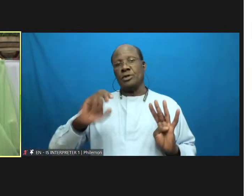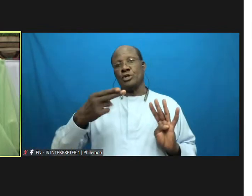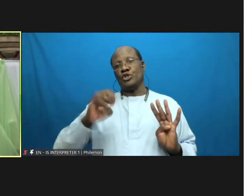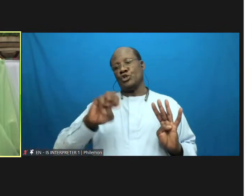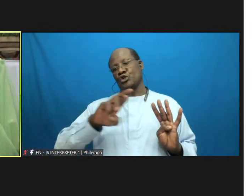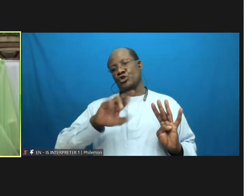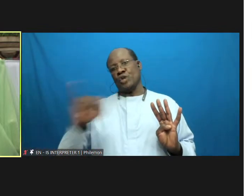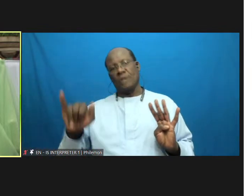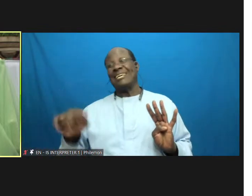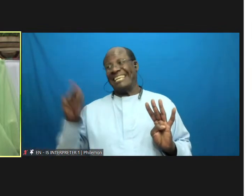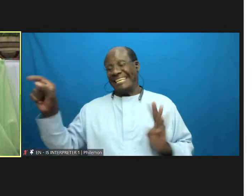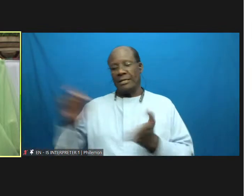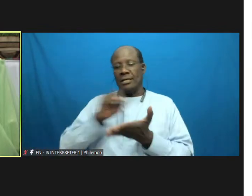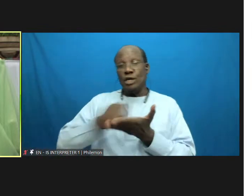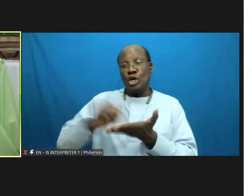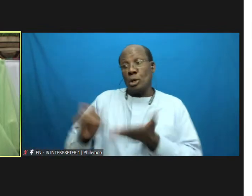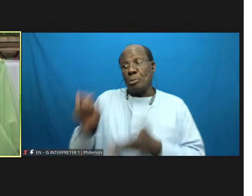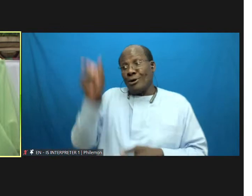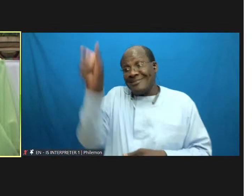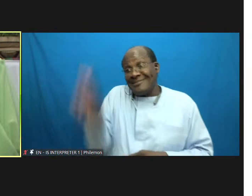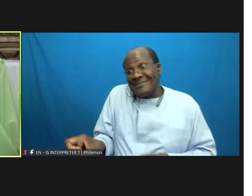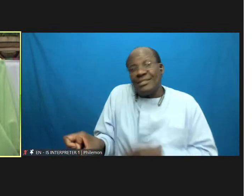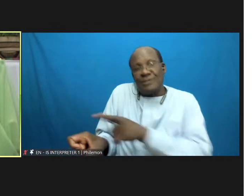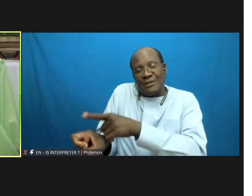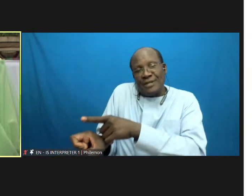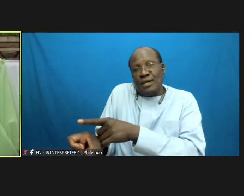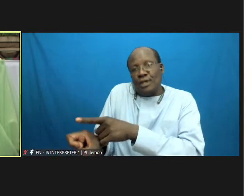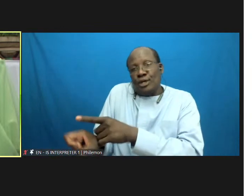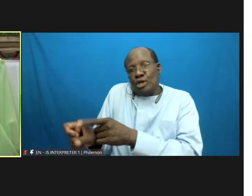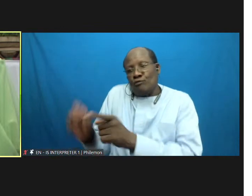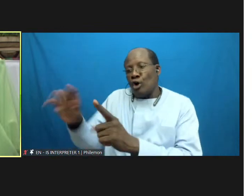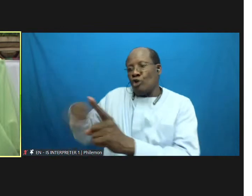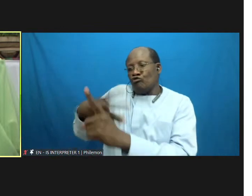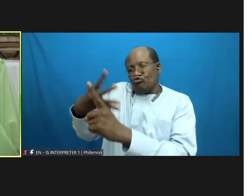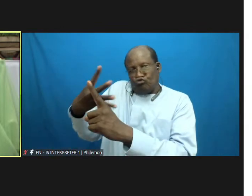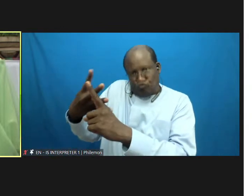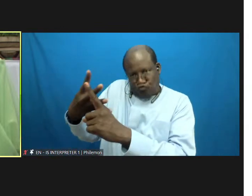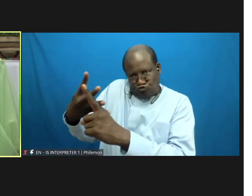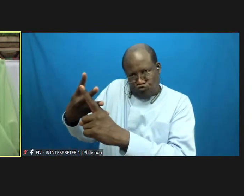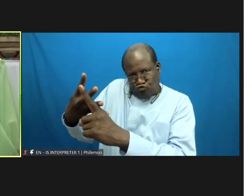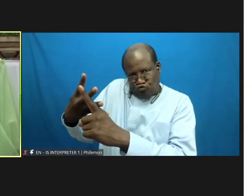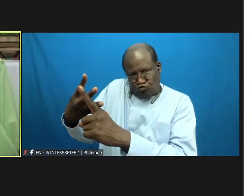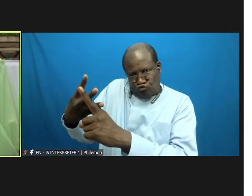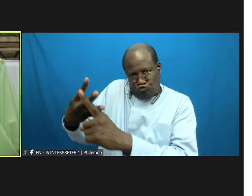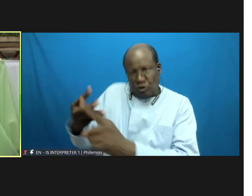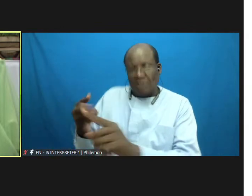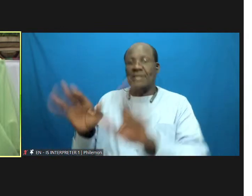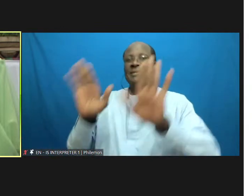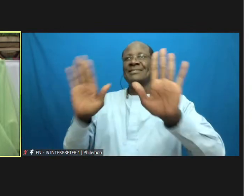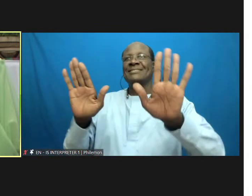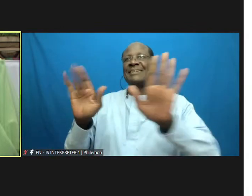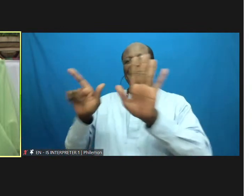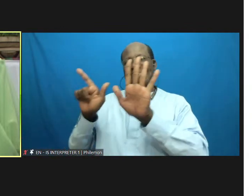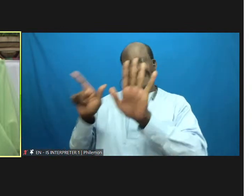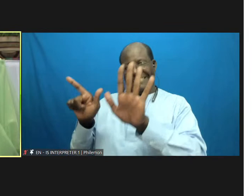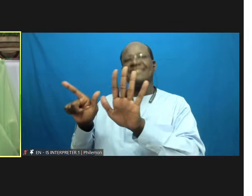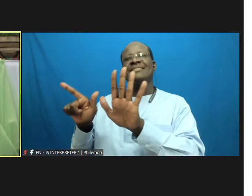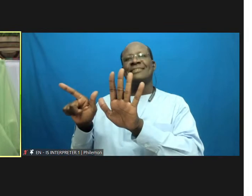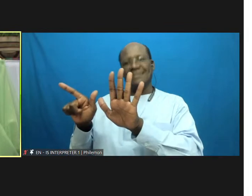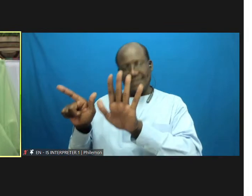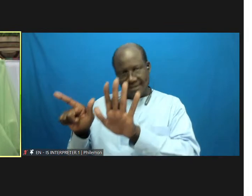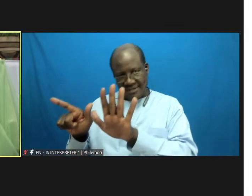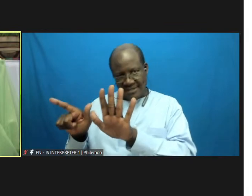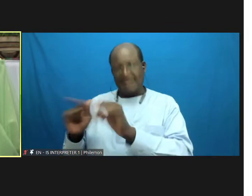partenariats, de présenter les messages clés de cette session parallèle. Et nous allons suivre ensuite par la